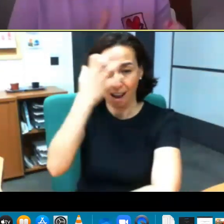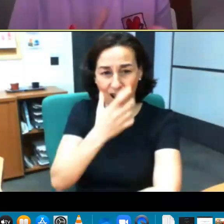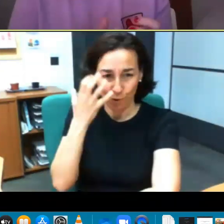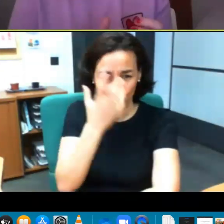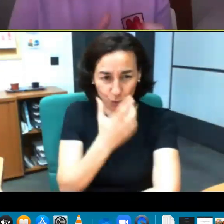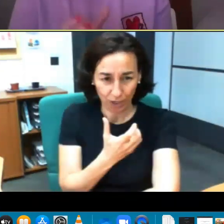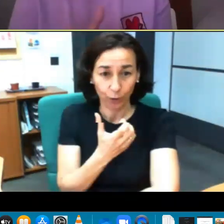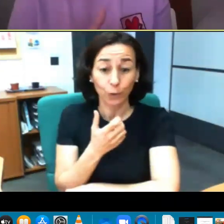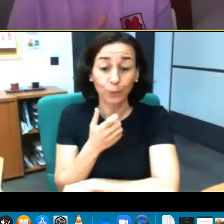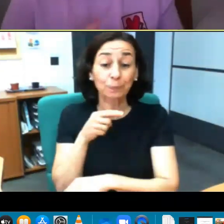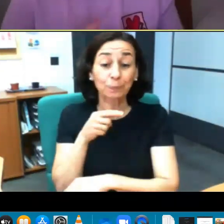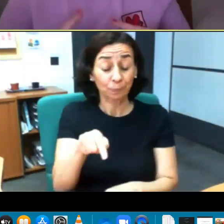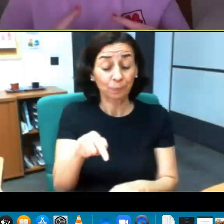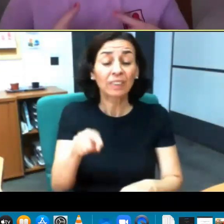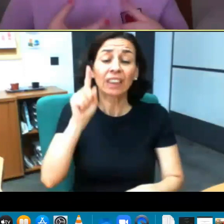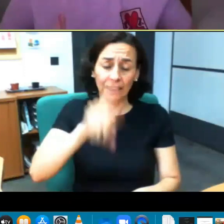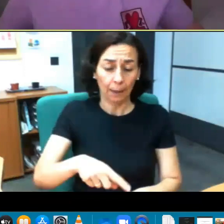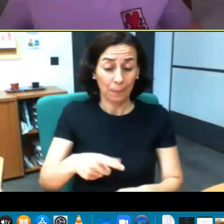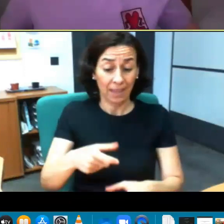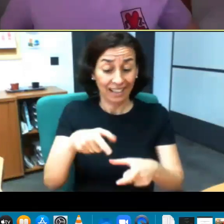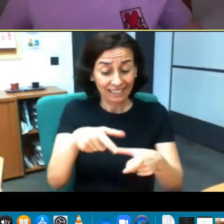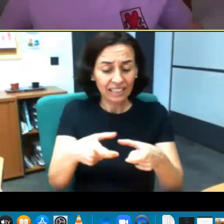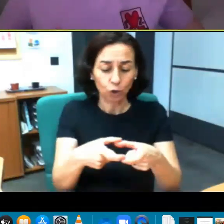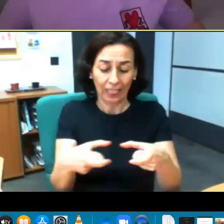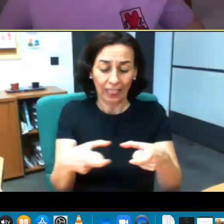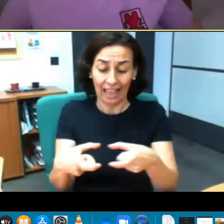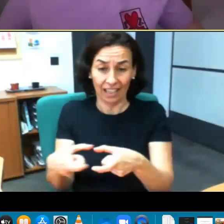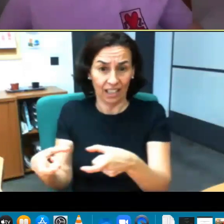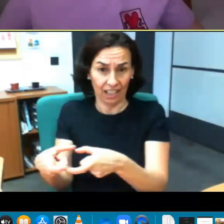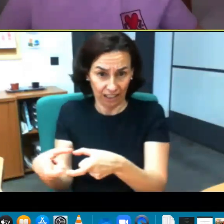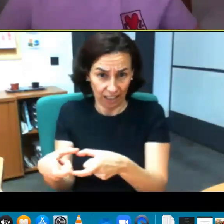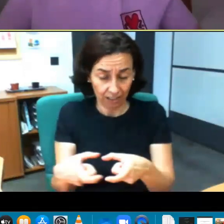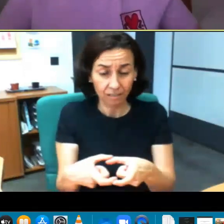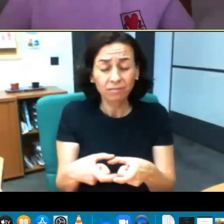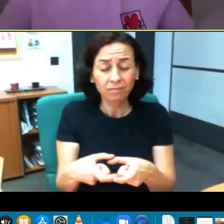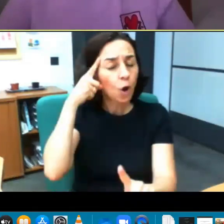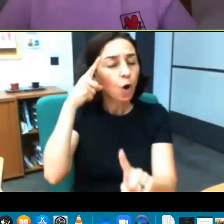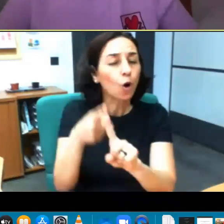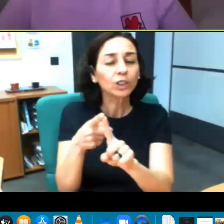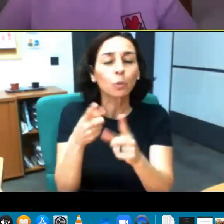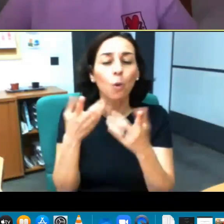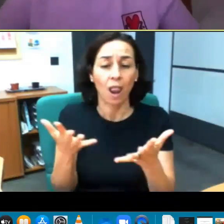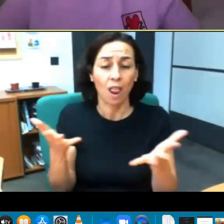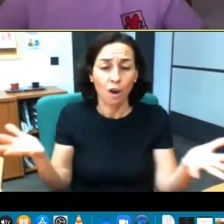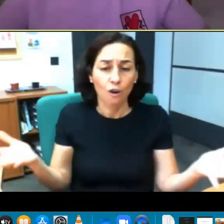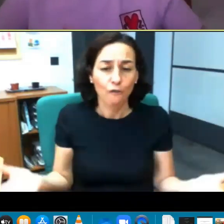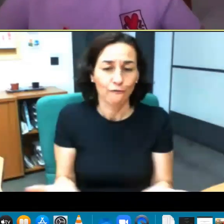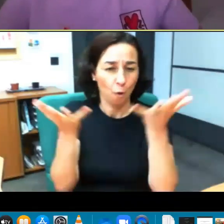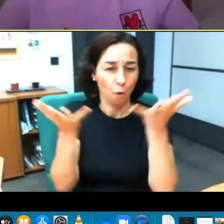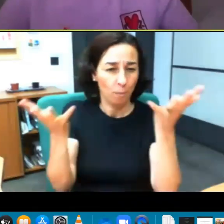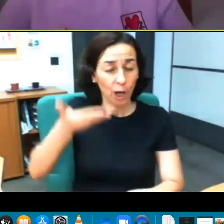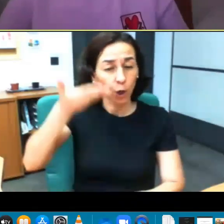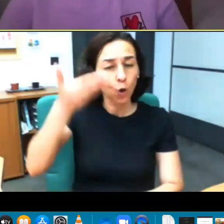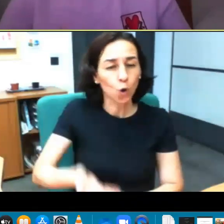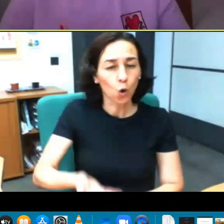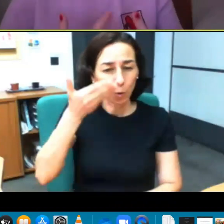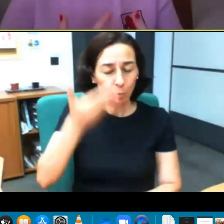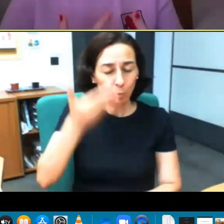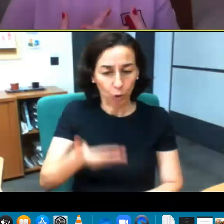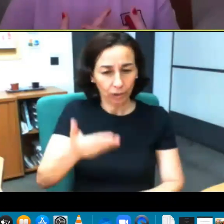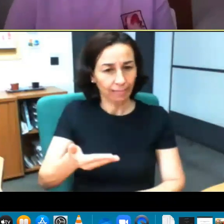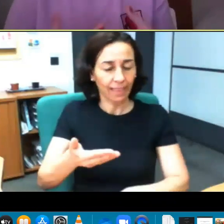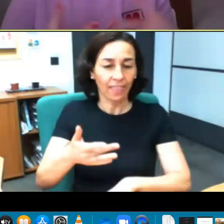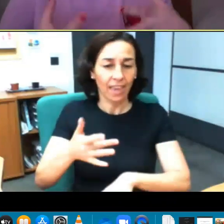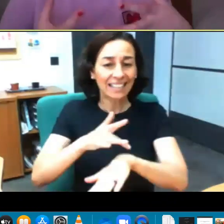unas pequeñas tarjetas donde además se pretende fomentar la importancia de ser agentes de sensibilización, de que ellos